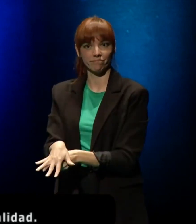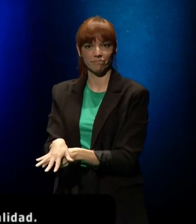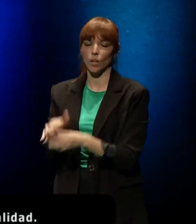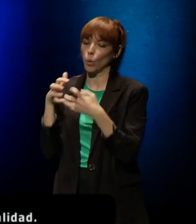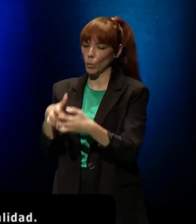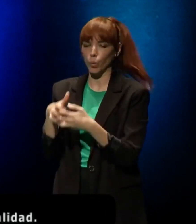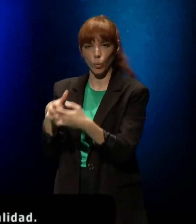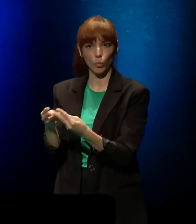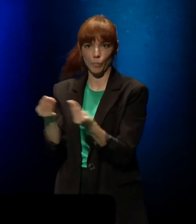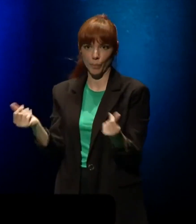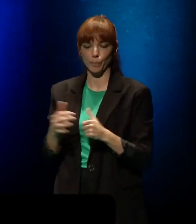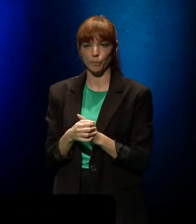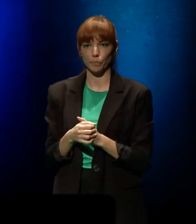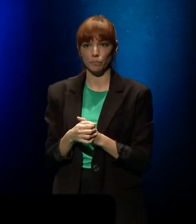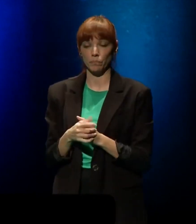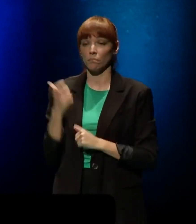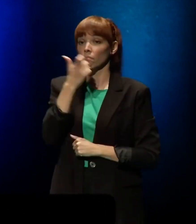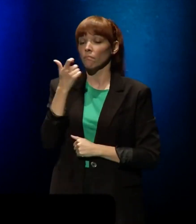Durante esta legislatura